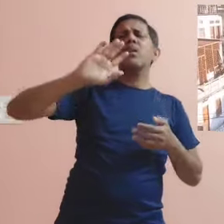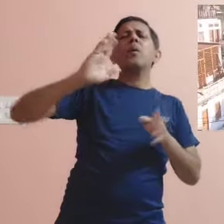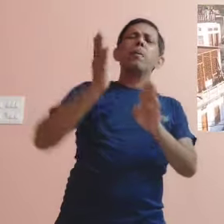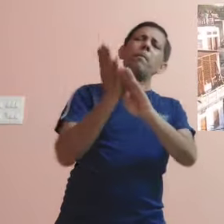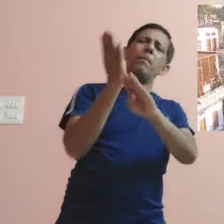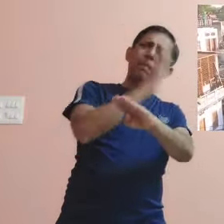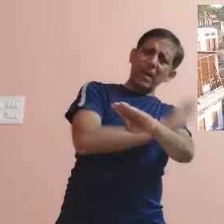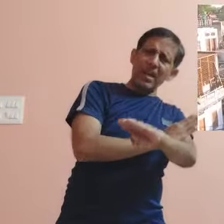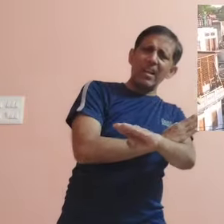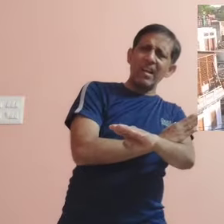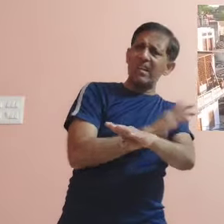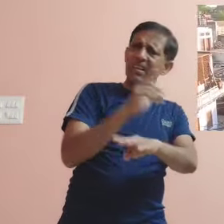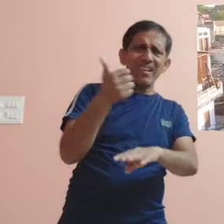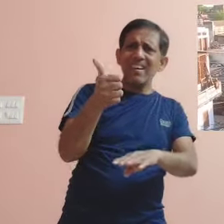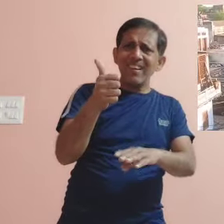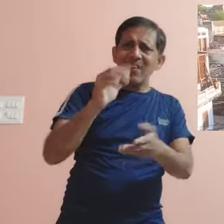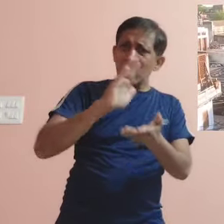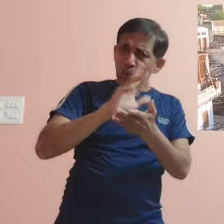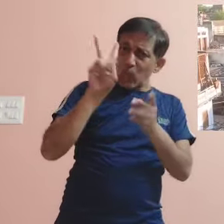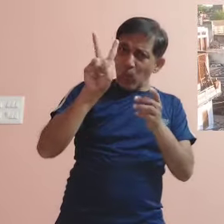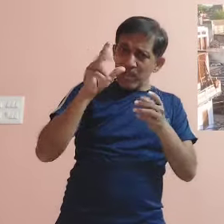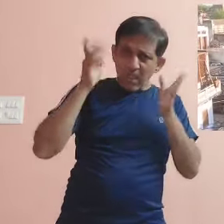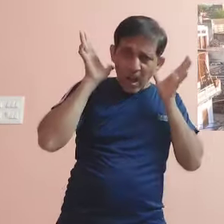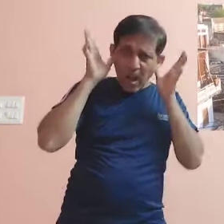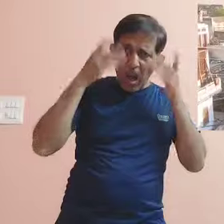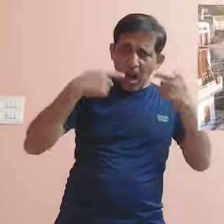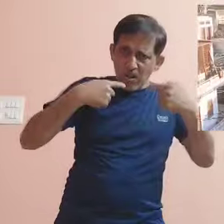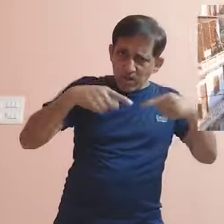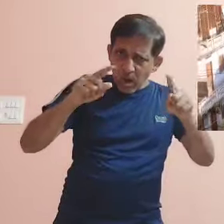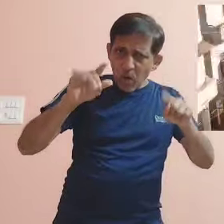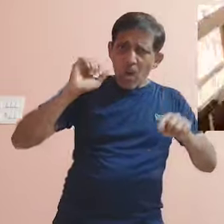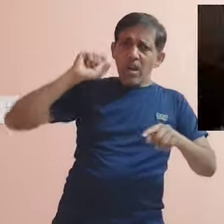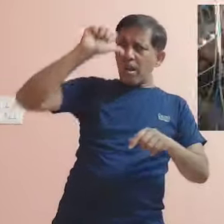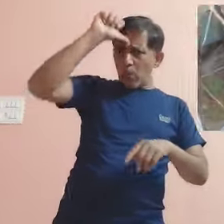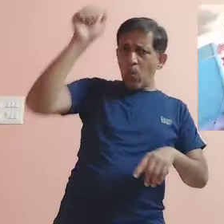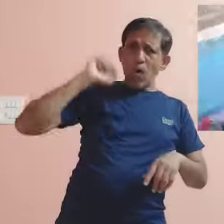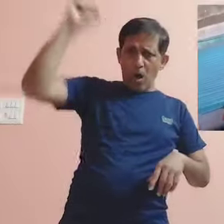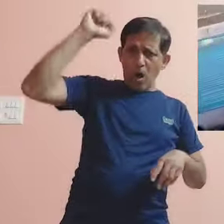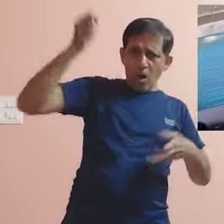अरे बढ़िया मार छोड़ो, अरे बहुत पहले एक पत्थर भिजवा।